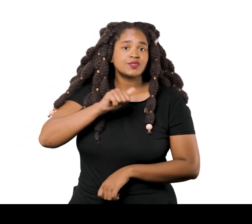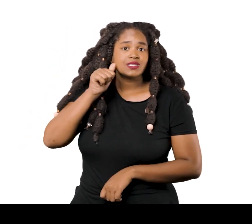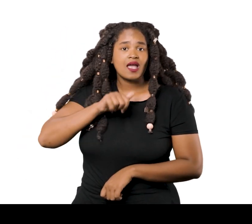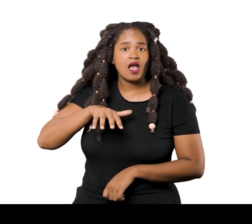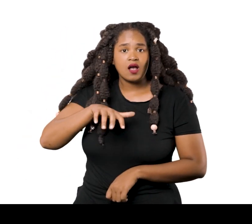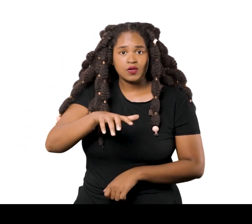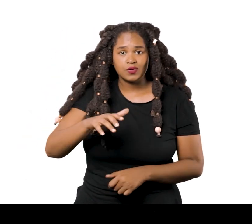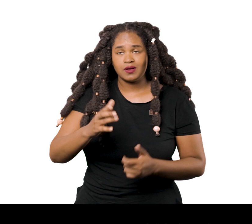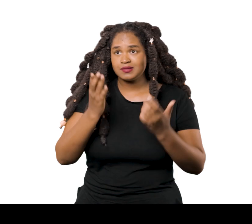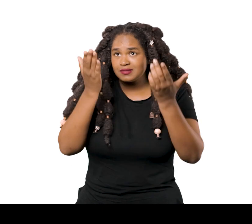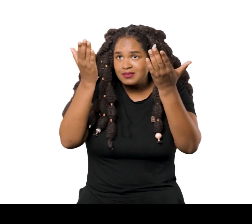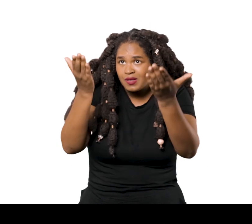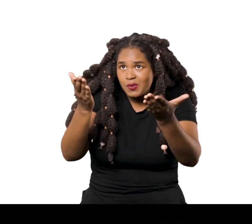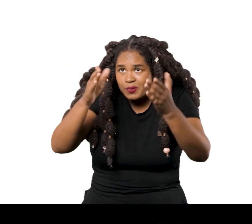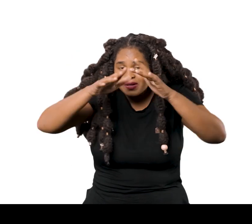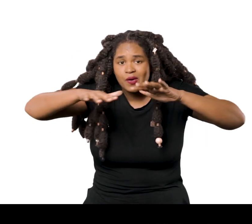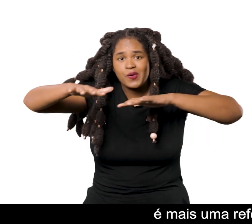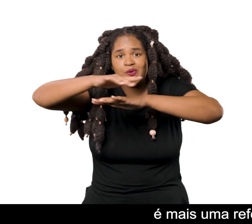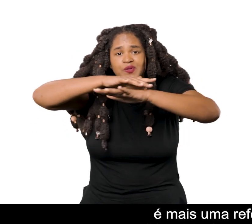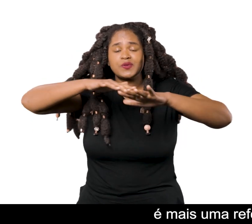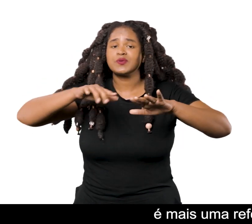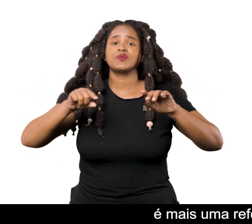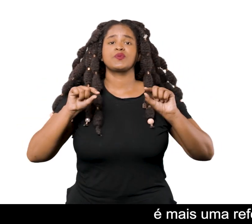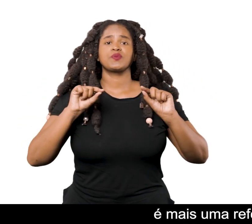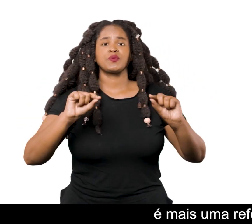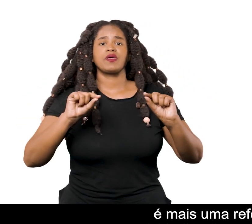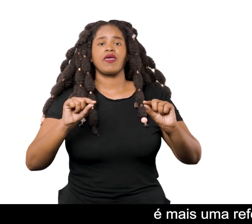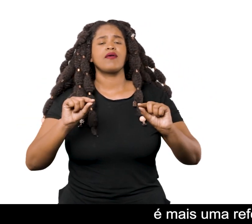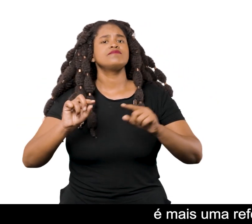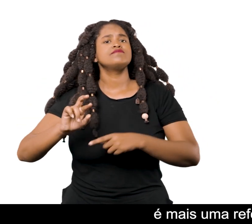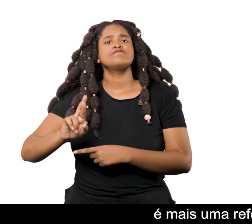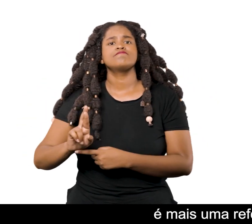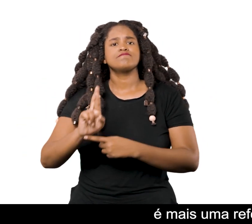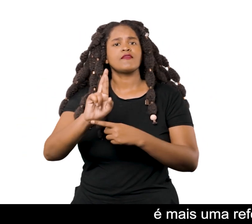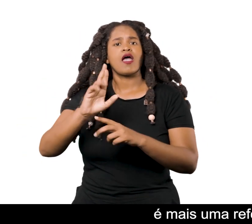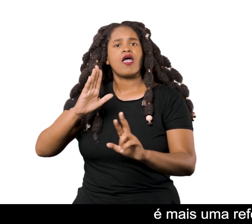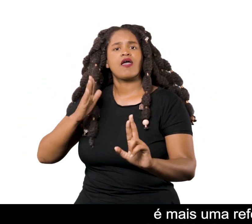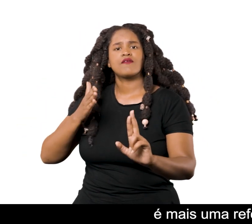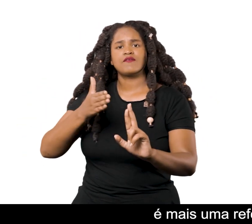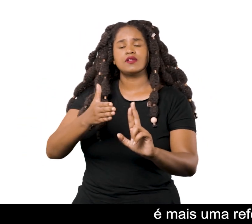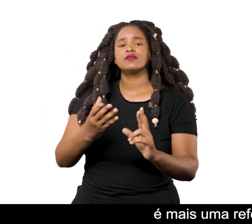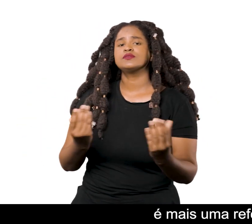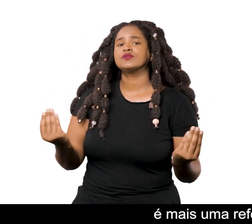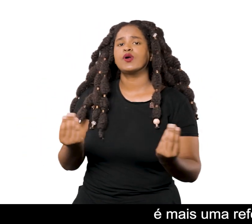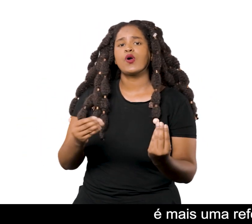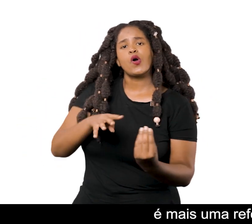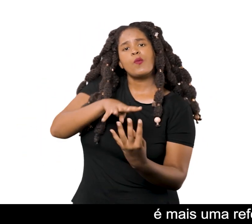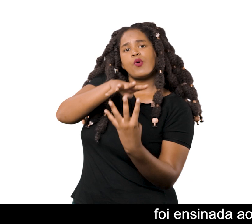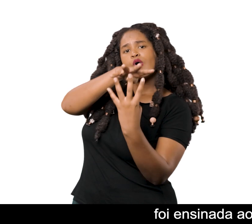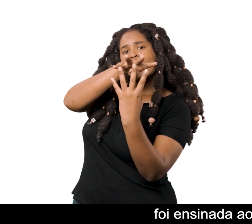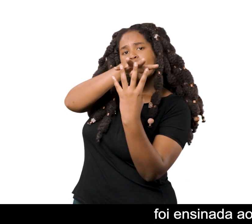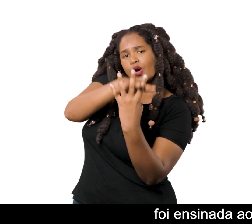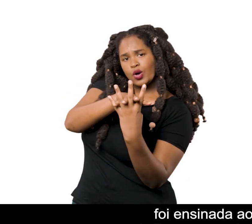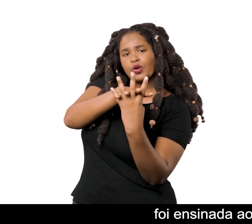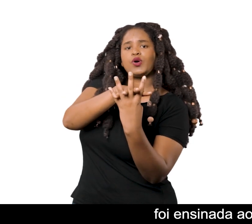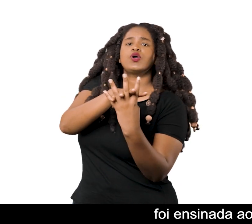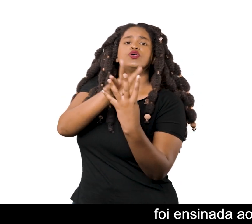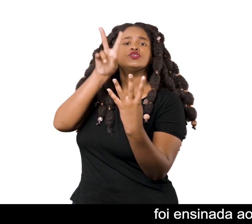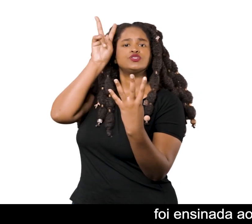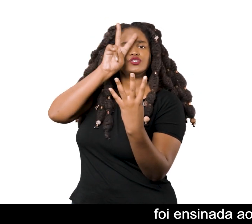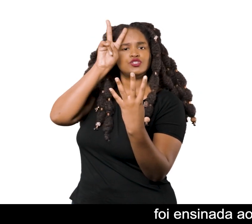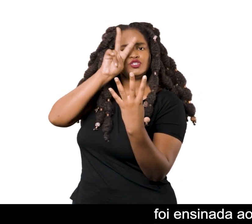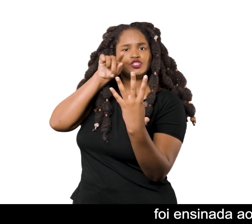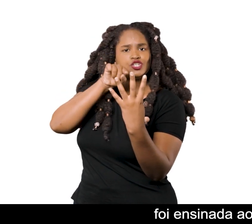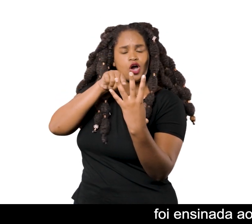A Mulher-Aranha Saúda a Aurora é mais uma referência direta à história de como a tecelagem foi ensinada ao